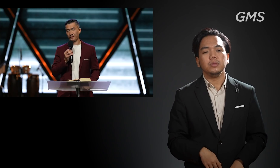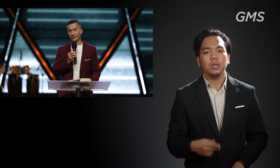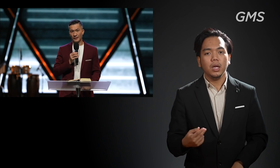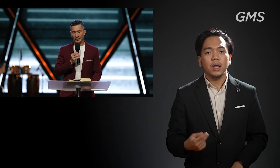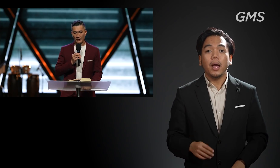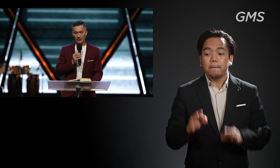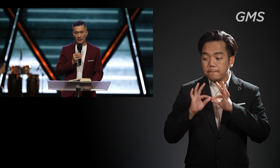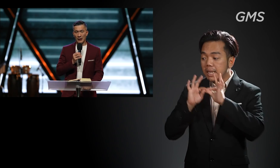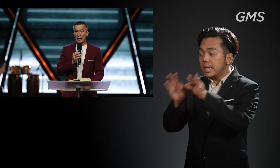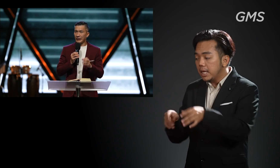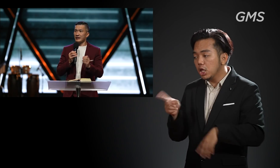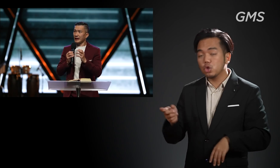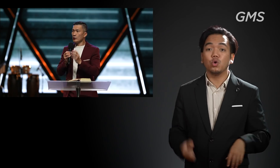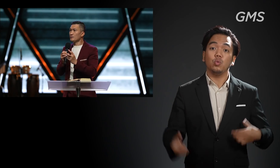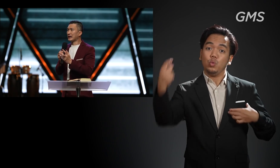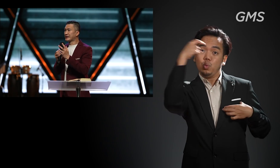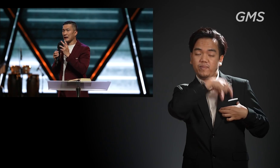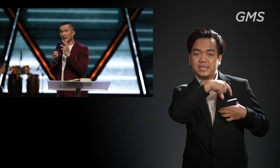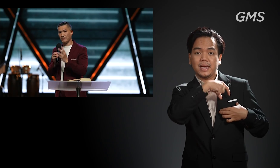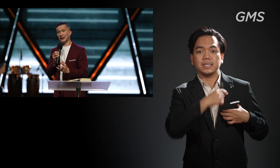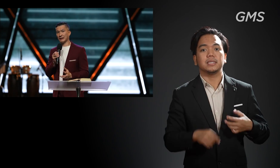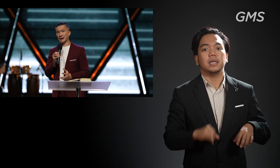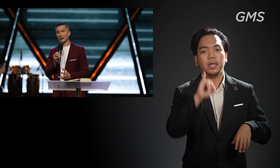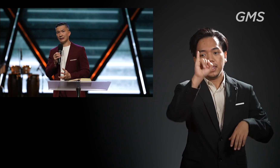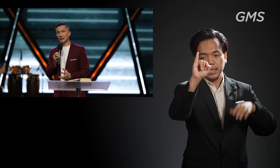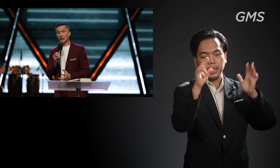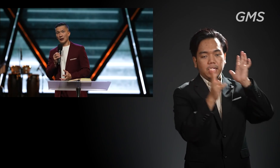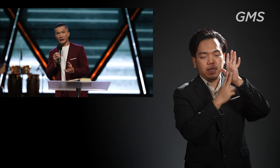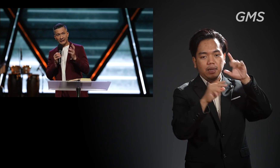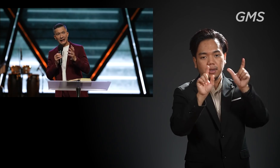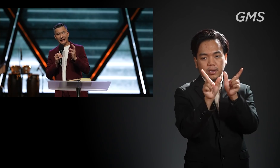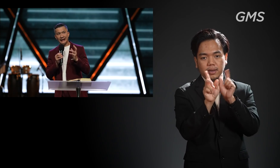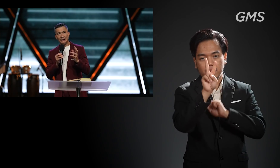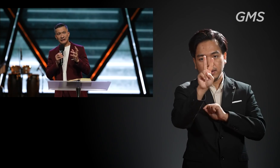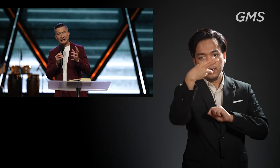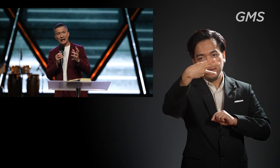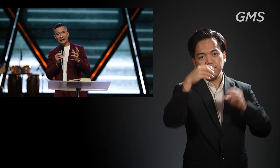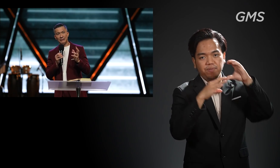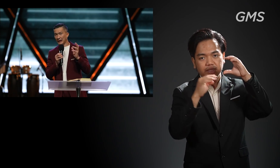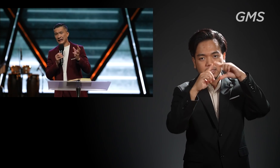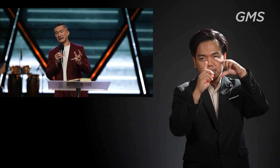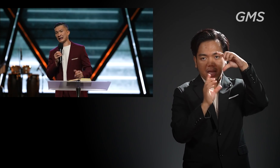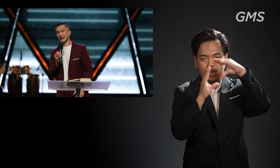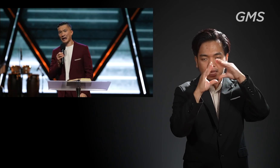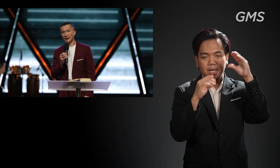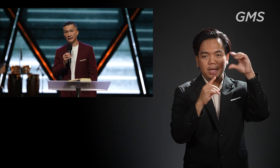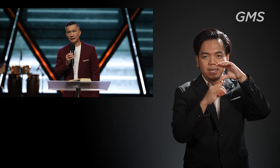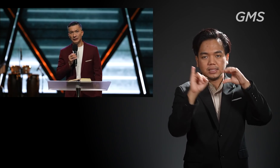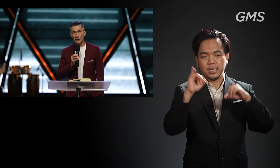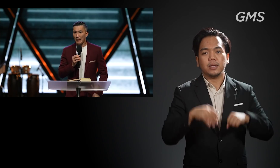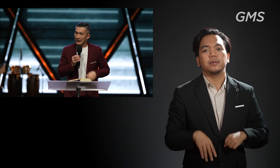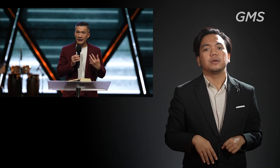apa? Kalau kita serius mengejar mimpi kita, kalau kita ingin sekali mengejar